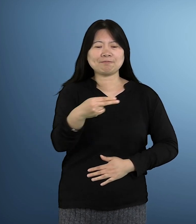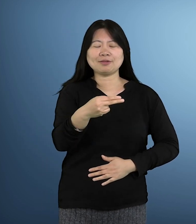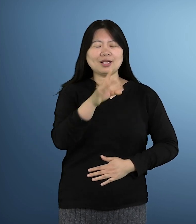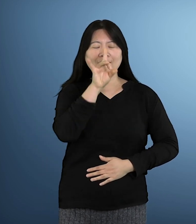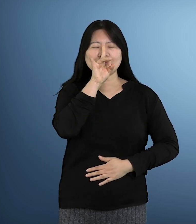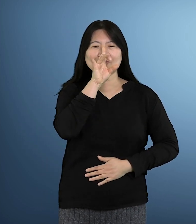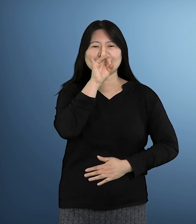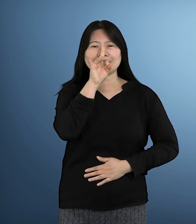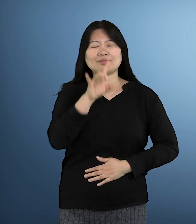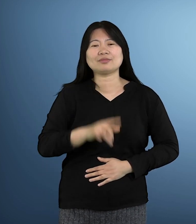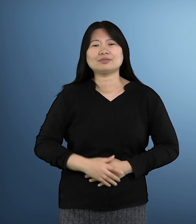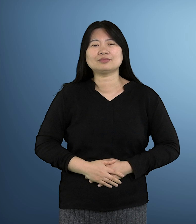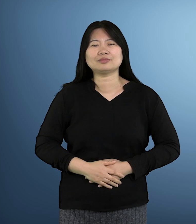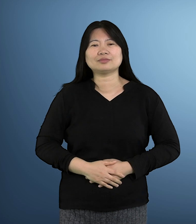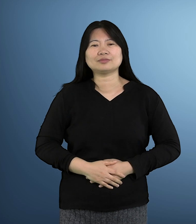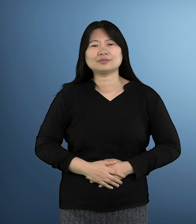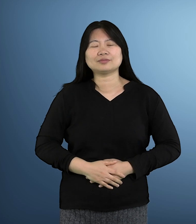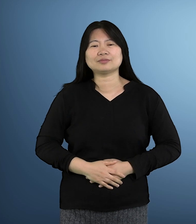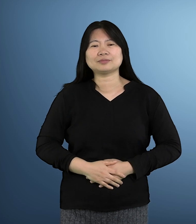없었어요.